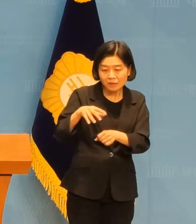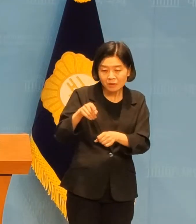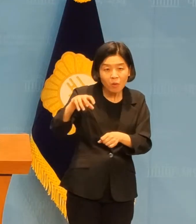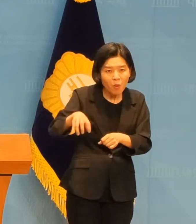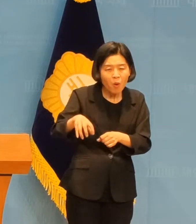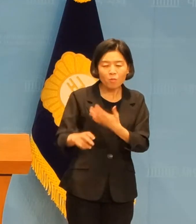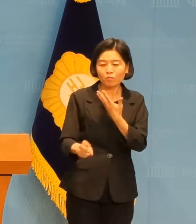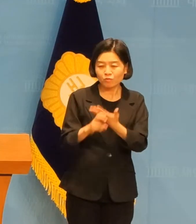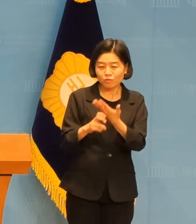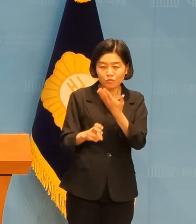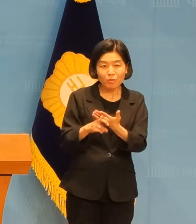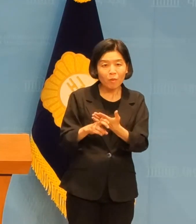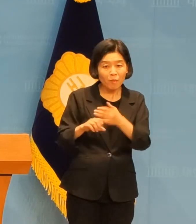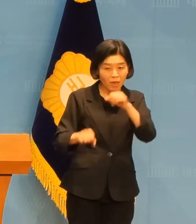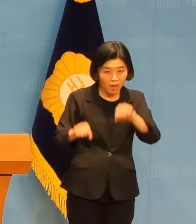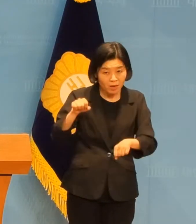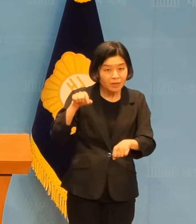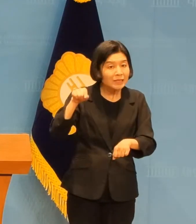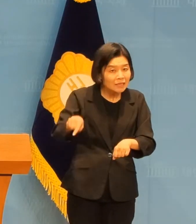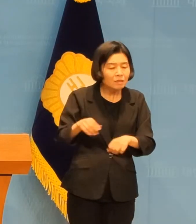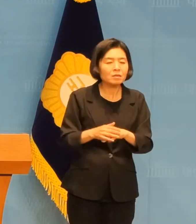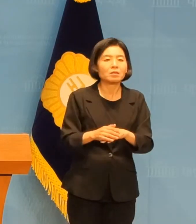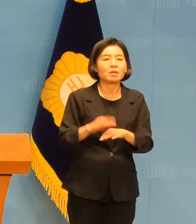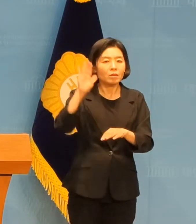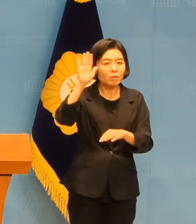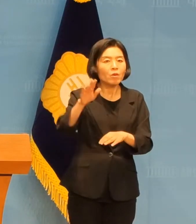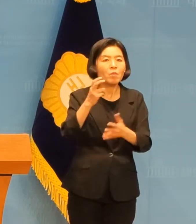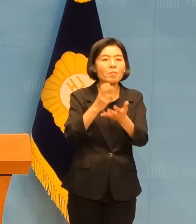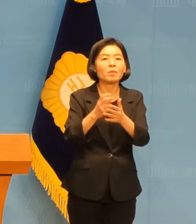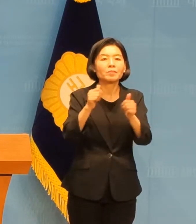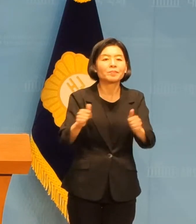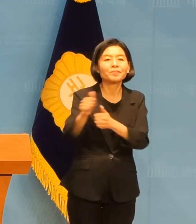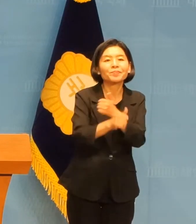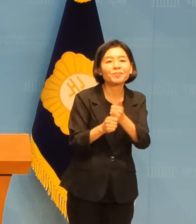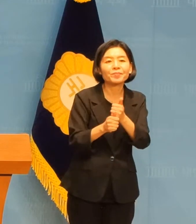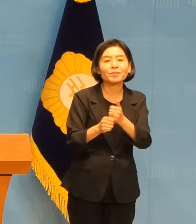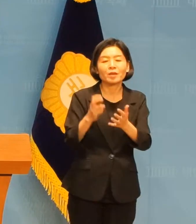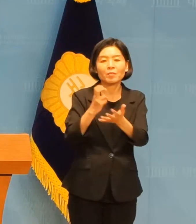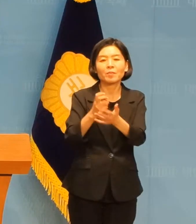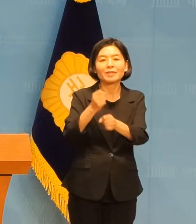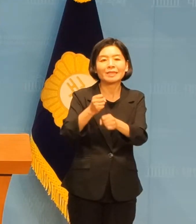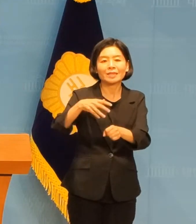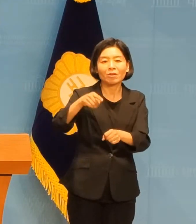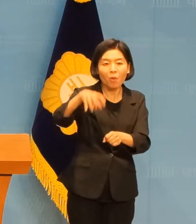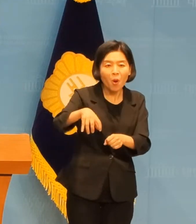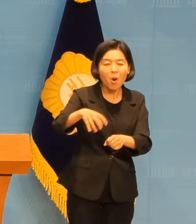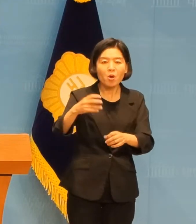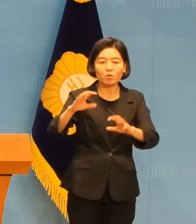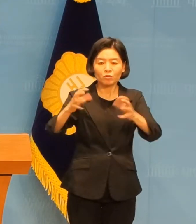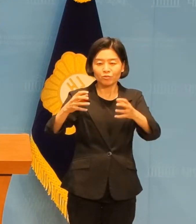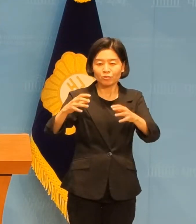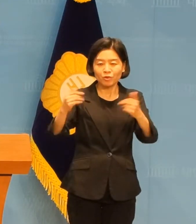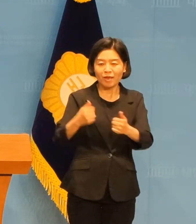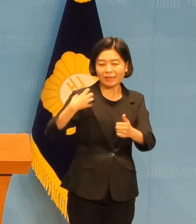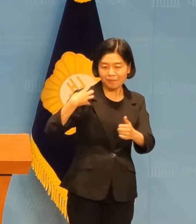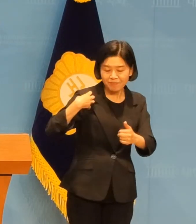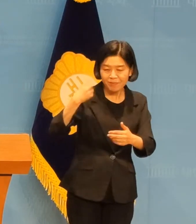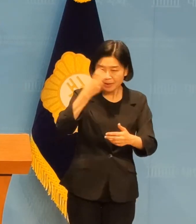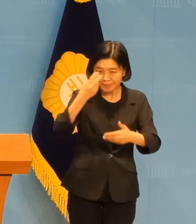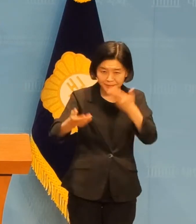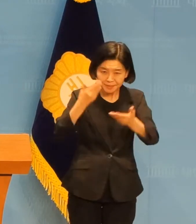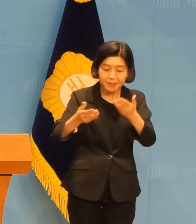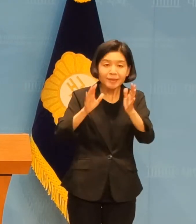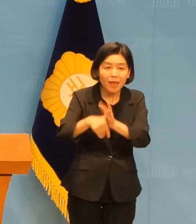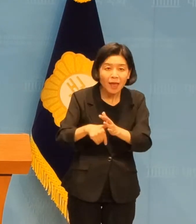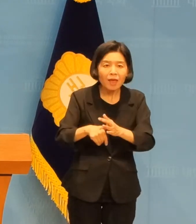행위에 대해서는 다가오는 법사위의 법제처 국정감사에서 그 진상을